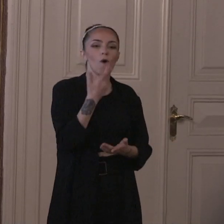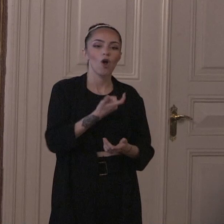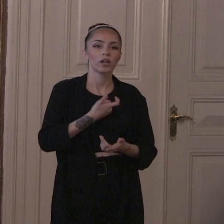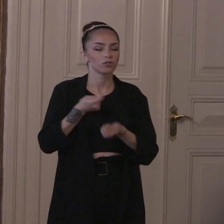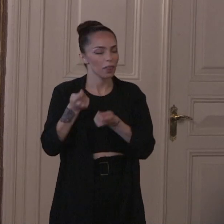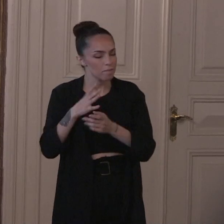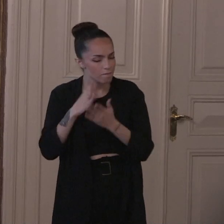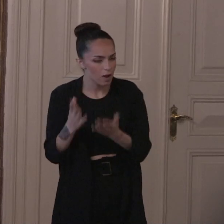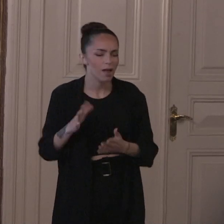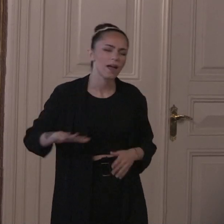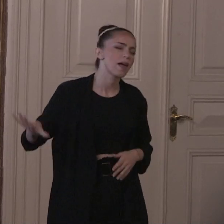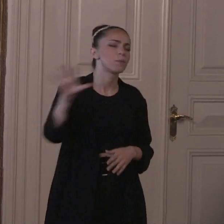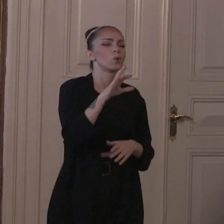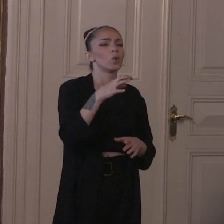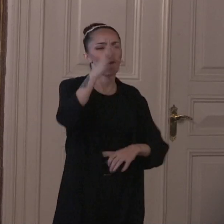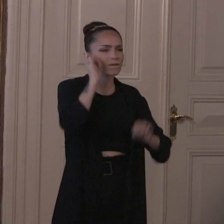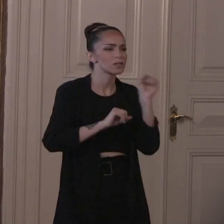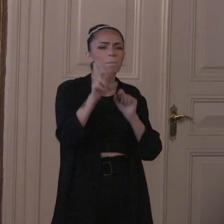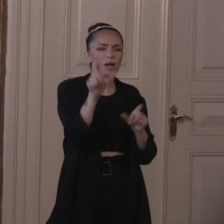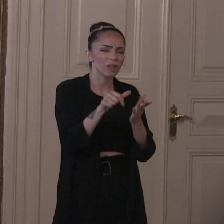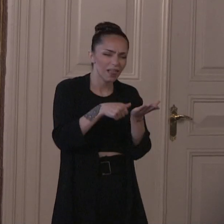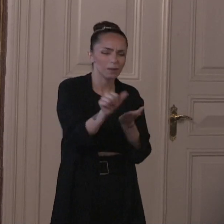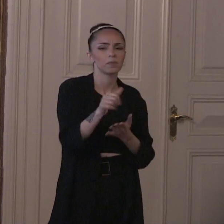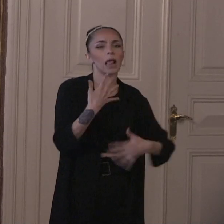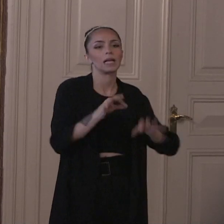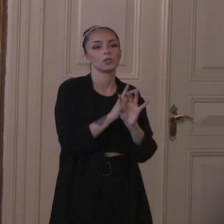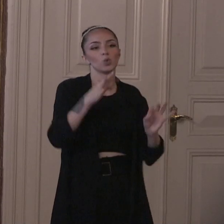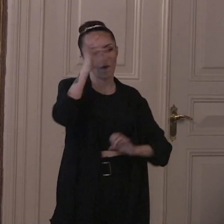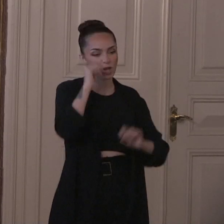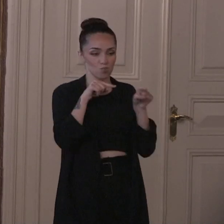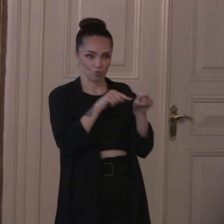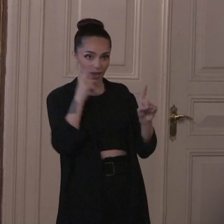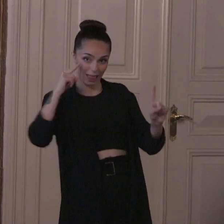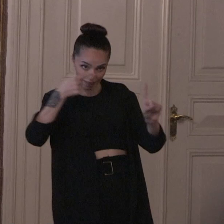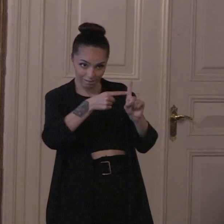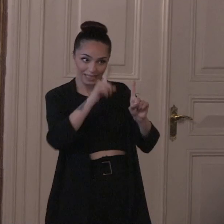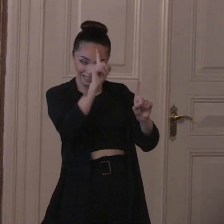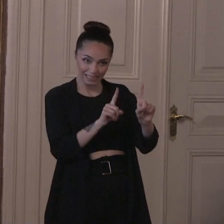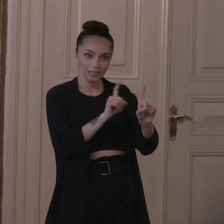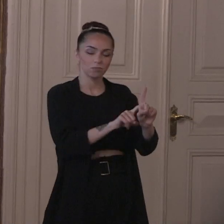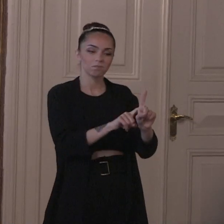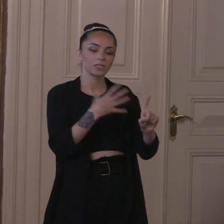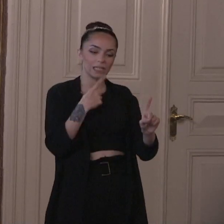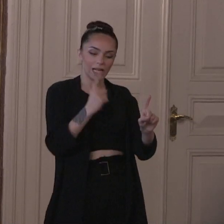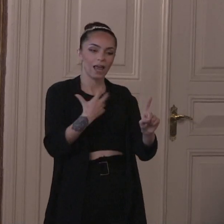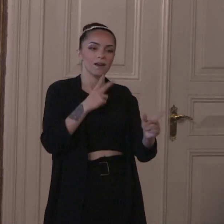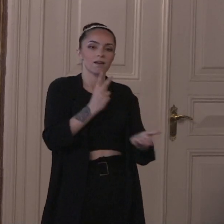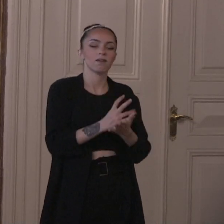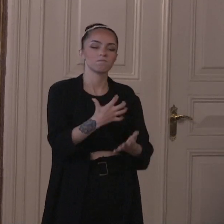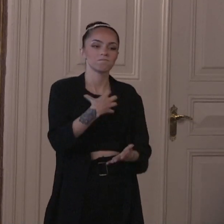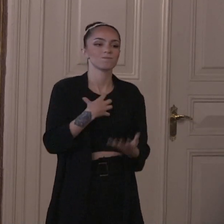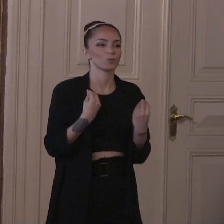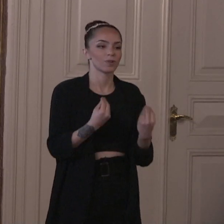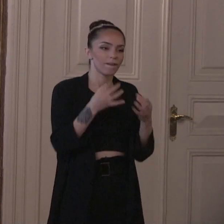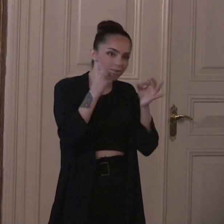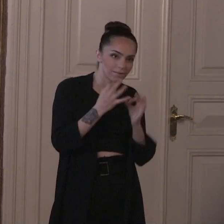olmak üzere üniversitemizin bütün personelinin engelsiz üniversite hedefini önce özümsemiş ve sonra da bunu